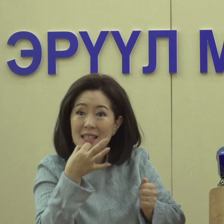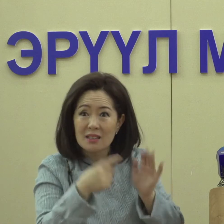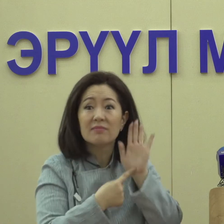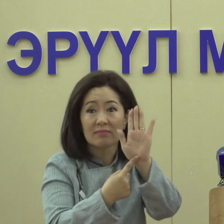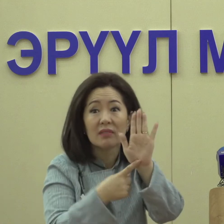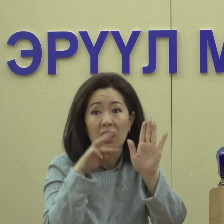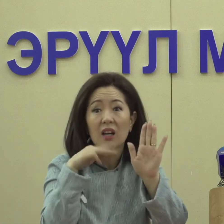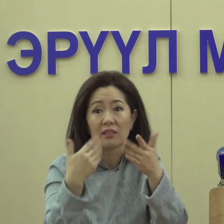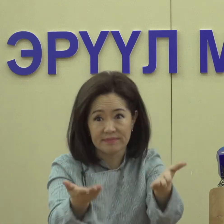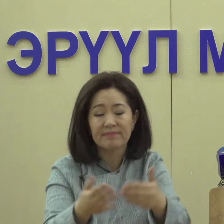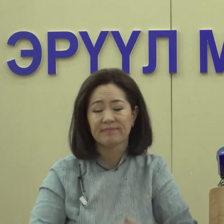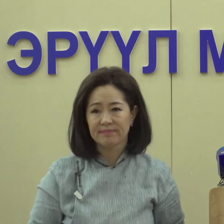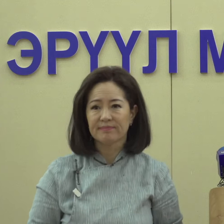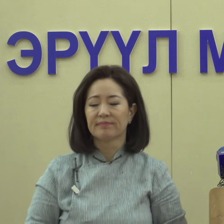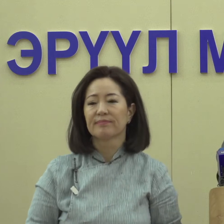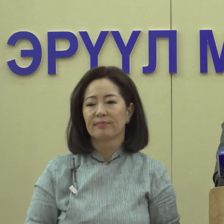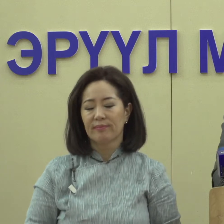байна.